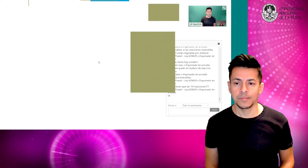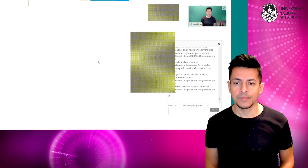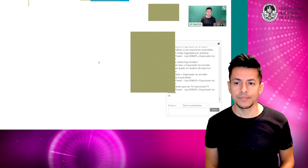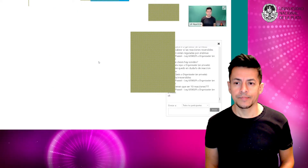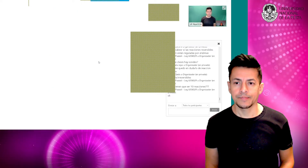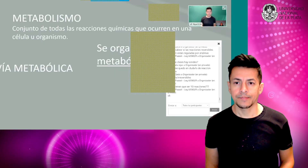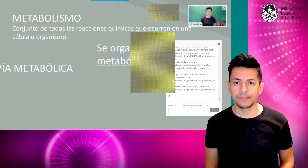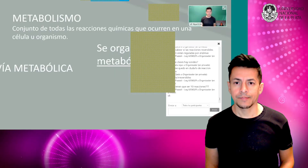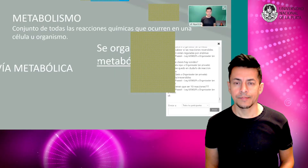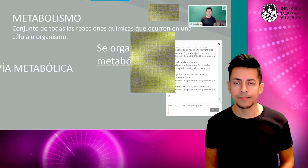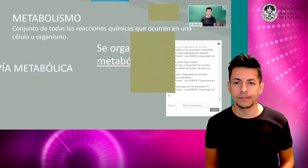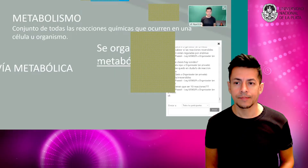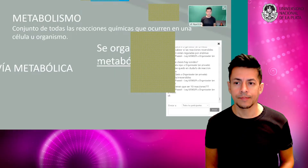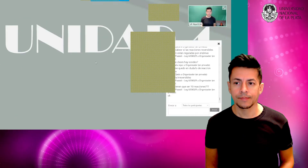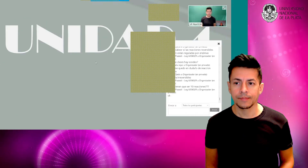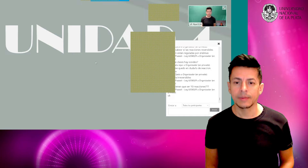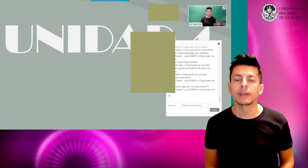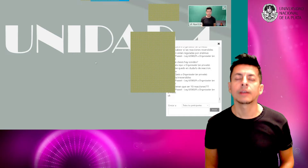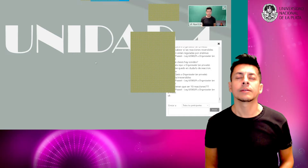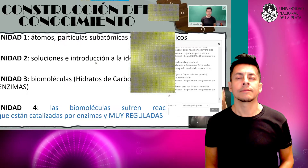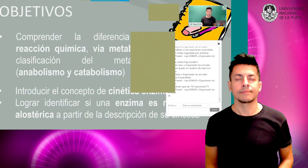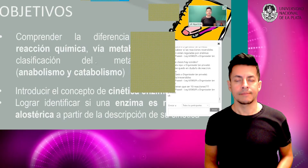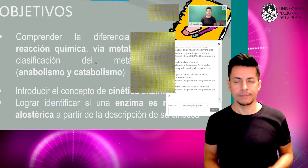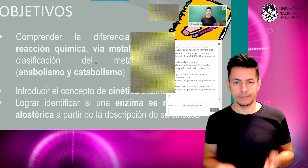Bien, entonces volvemos a